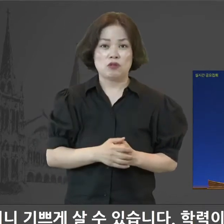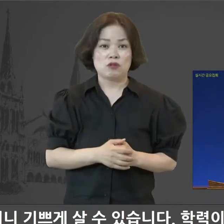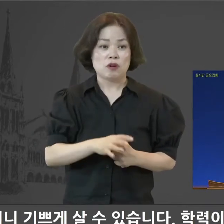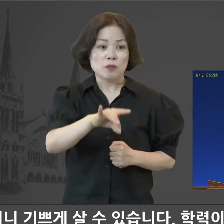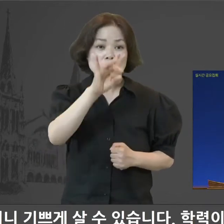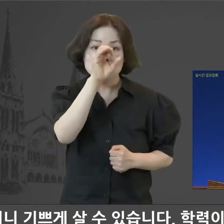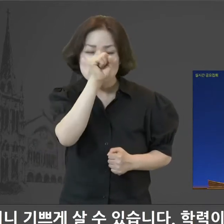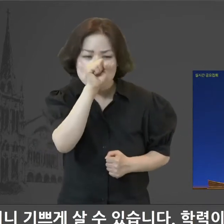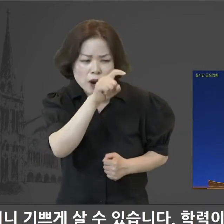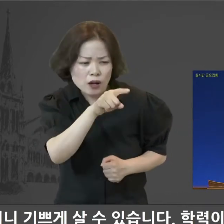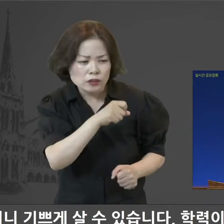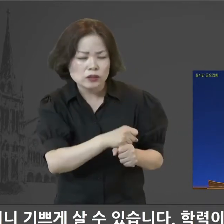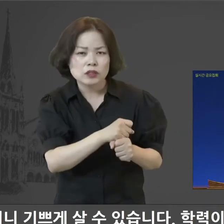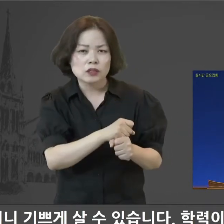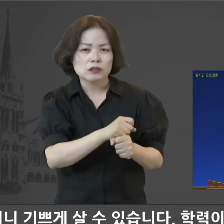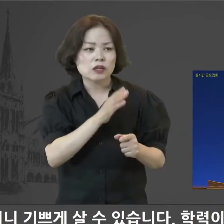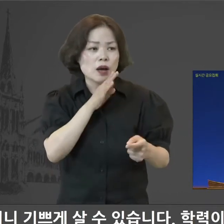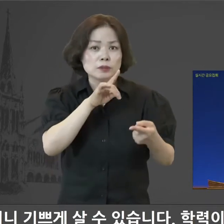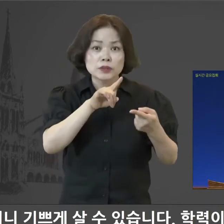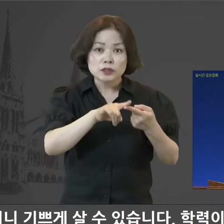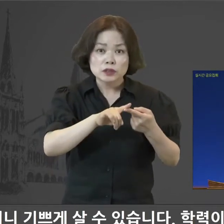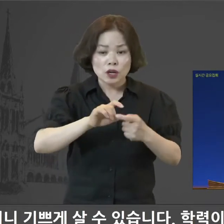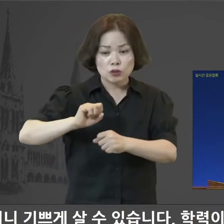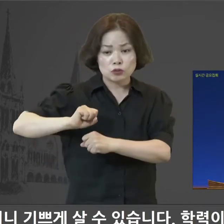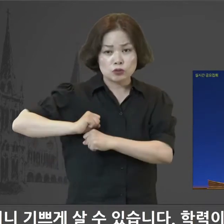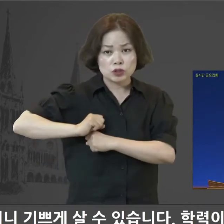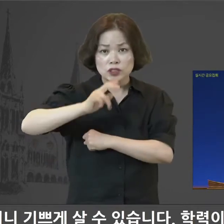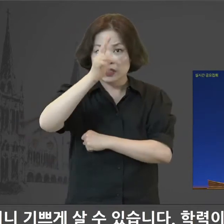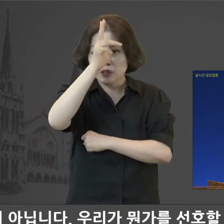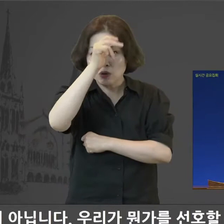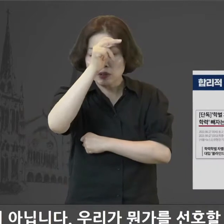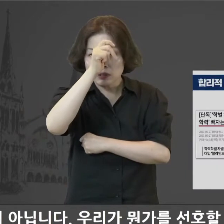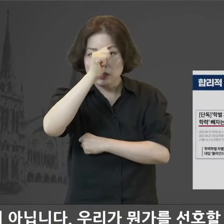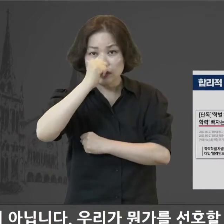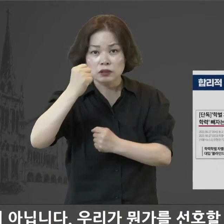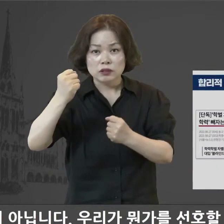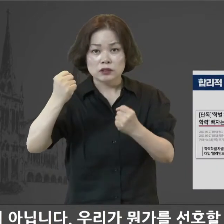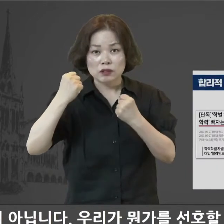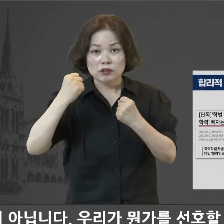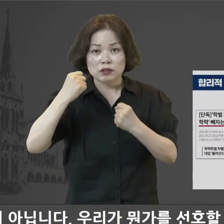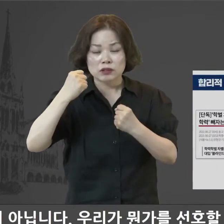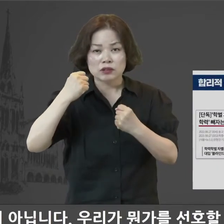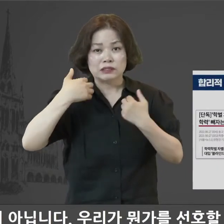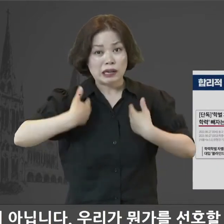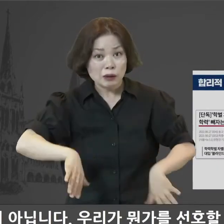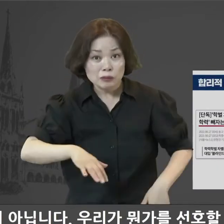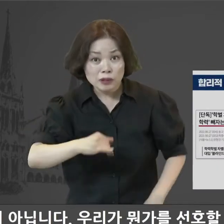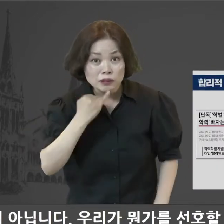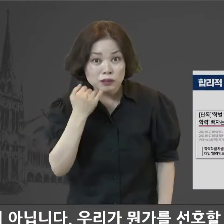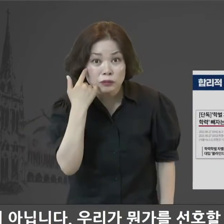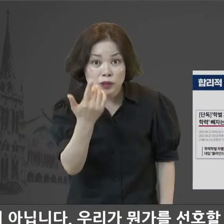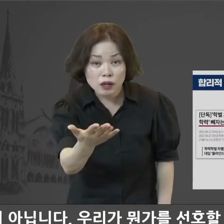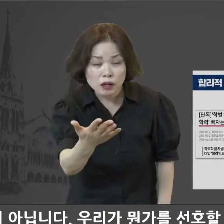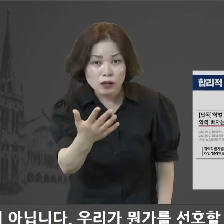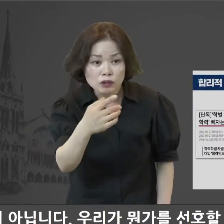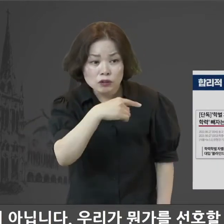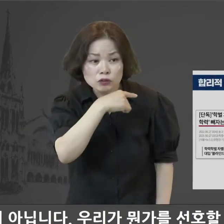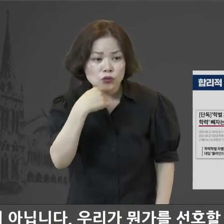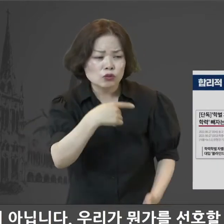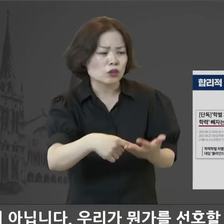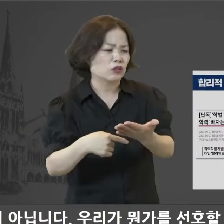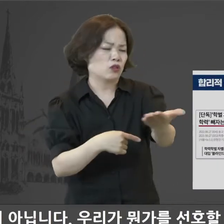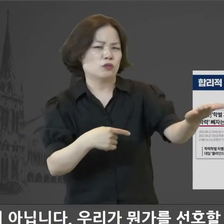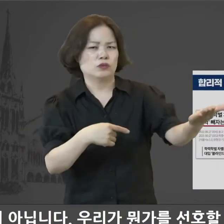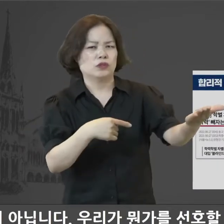선호가 합리적 근거가 있느냐? 그래서 군인이나 경찰관이 체력이 나빠도 됩니까? 그러면 누가 손해를 보는 거예요?